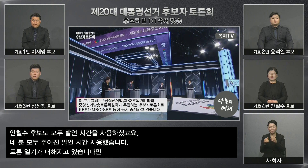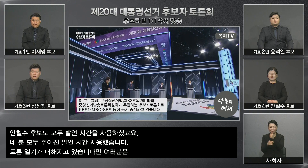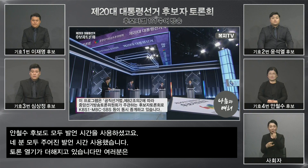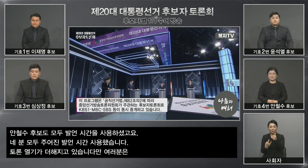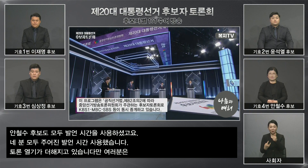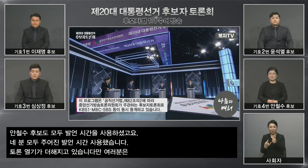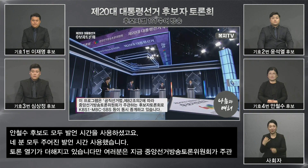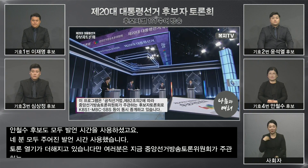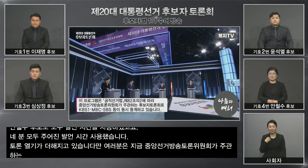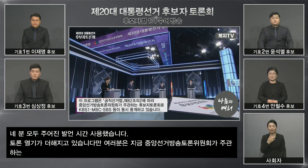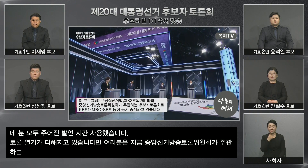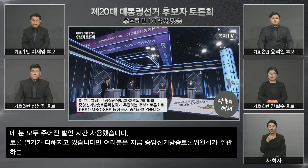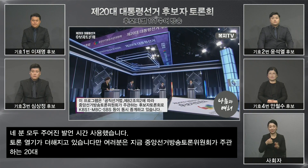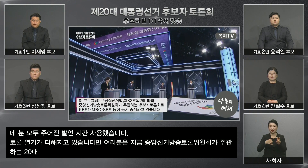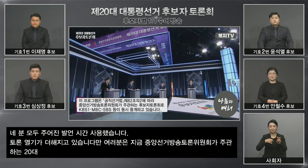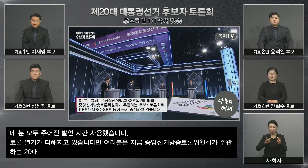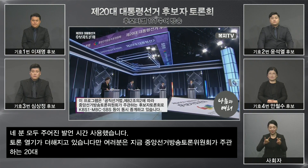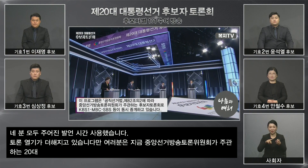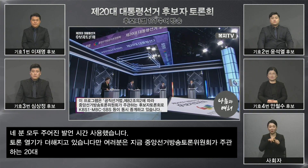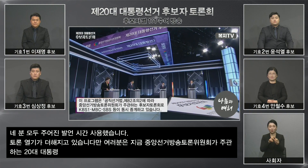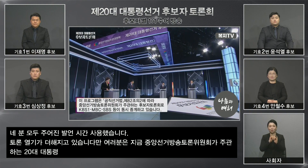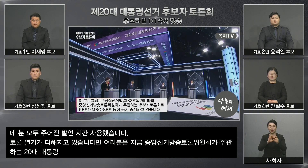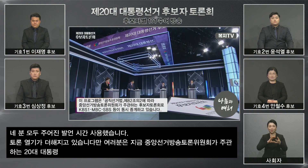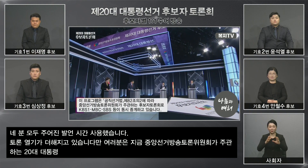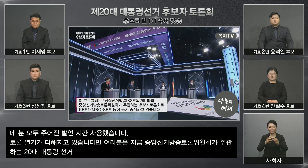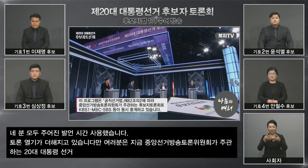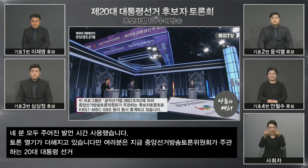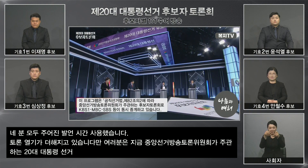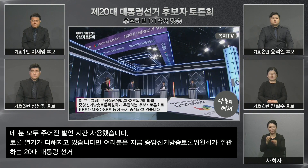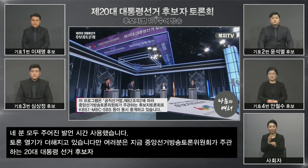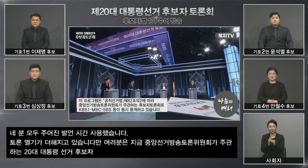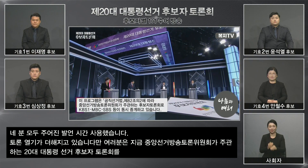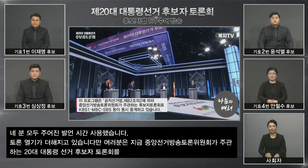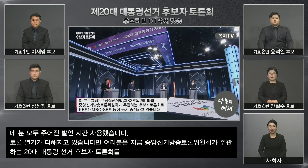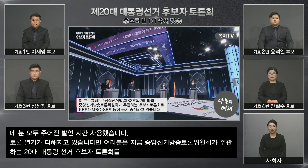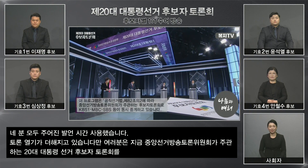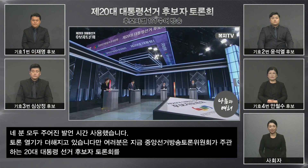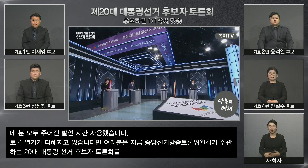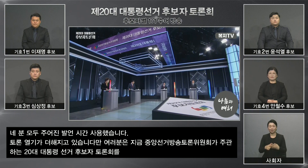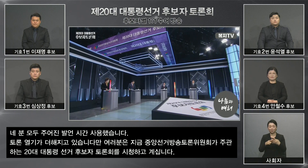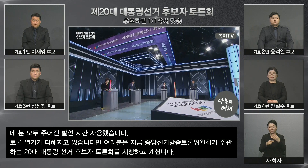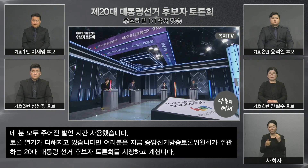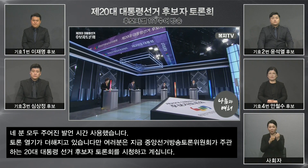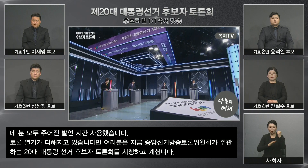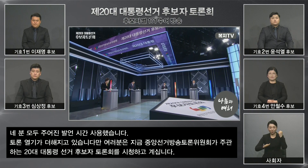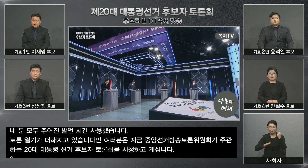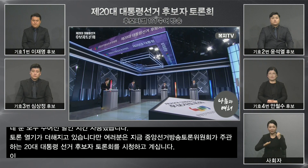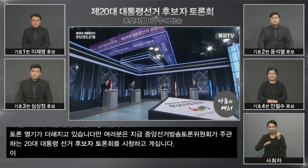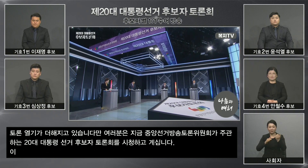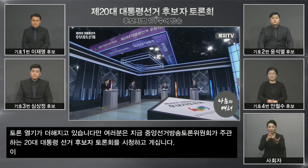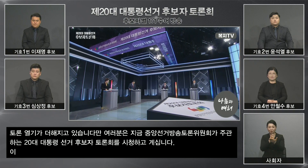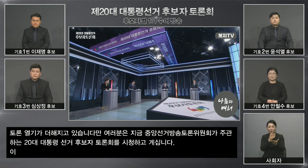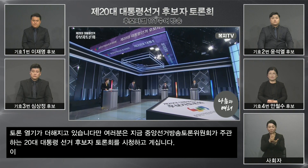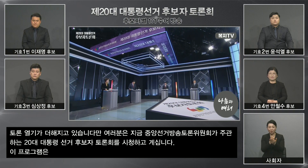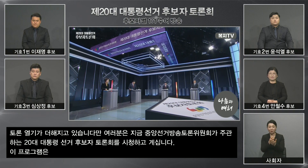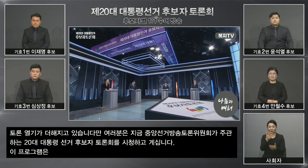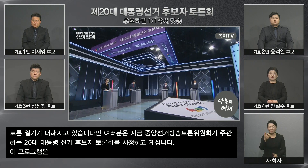대통령 선거 후보자 토론회를 시청하고 계십니다. 이 프로그램은 공직선거법 82조 2에